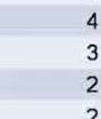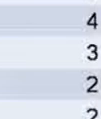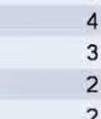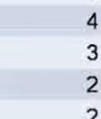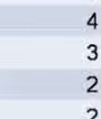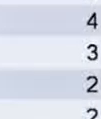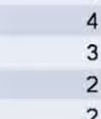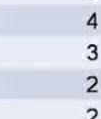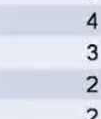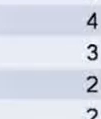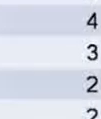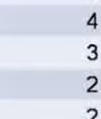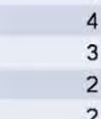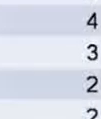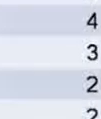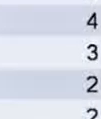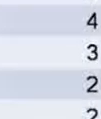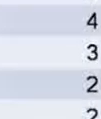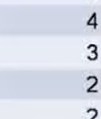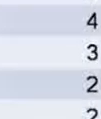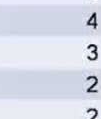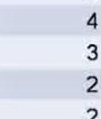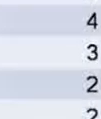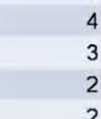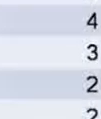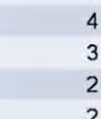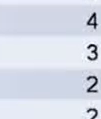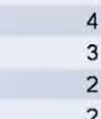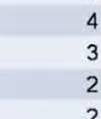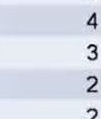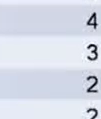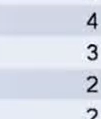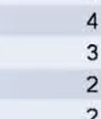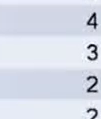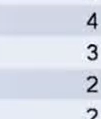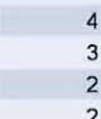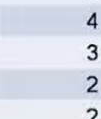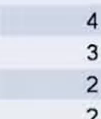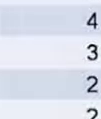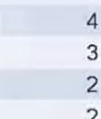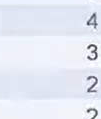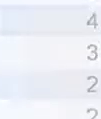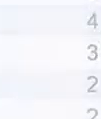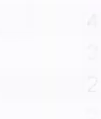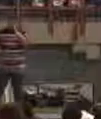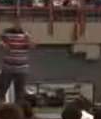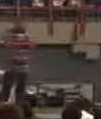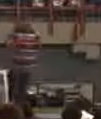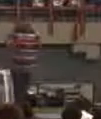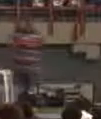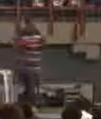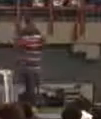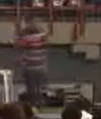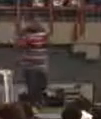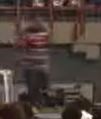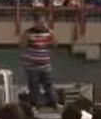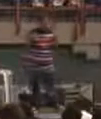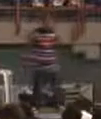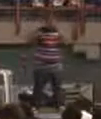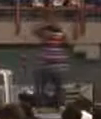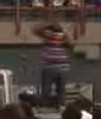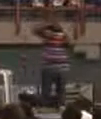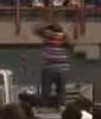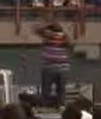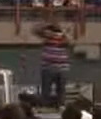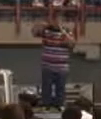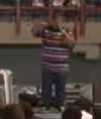Quem é a moda? É 0 gols, 1 gol, 2 gols, 3 gols, 4 gols, 5 gols ou 7 gols? Moda é a